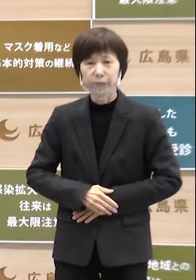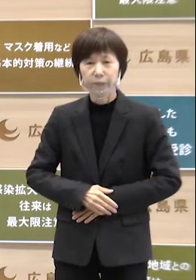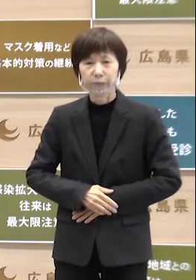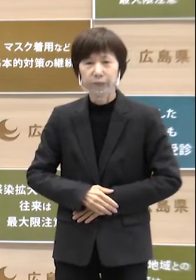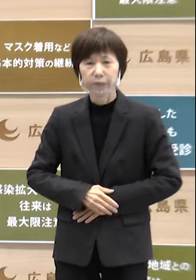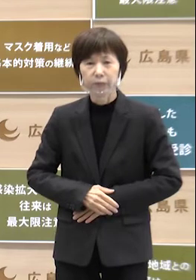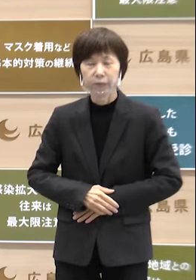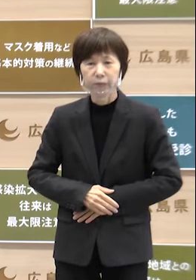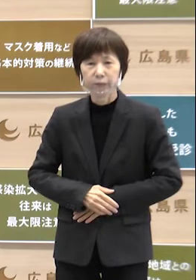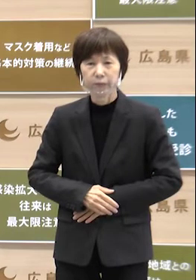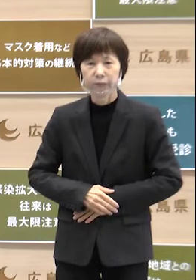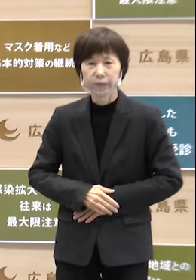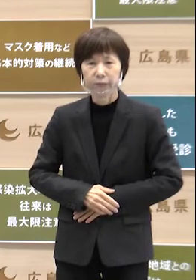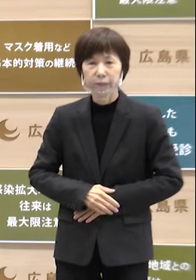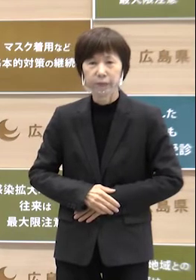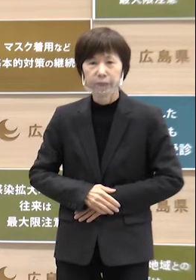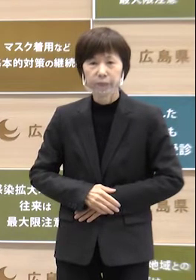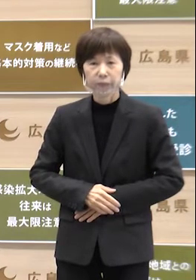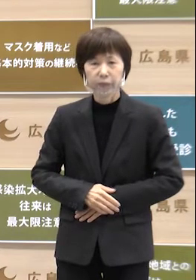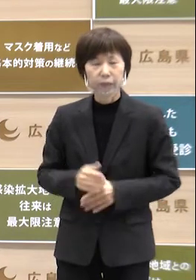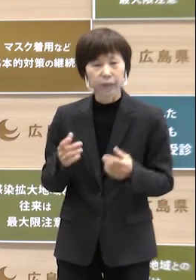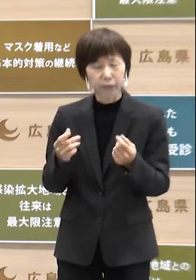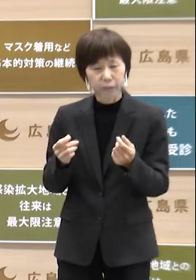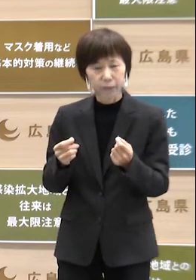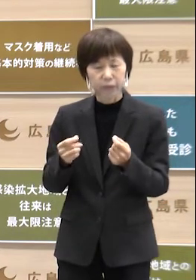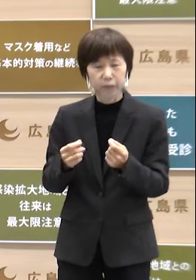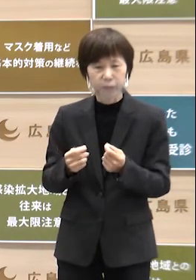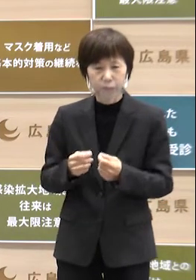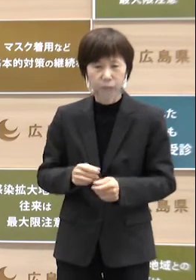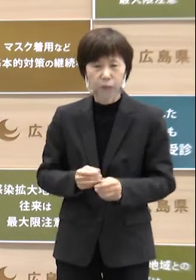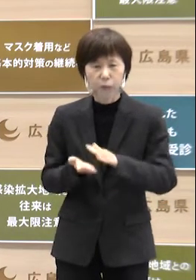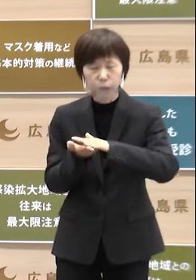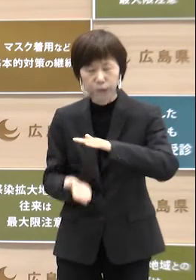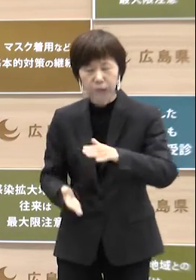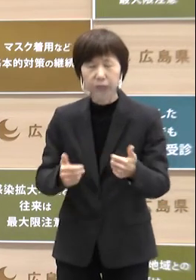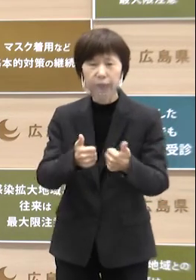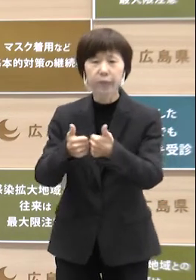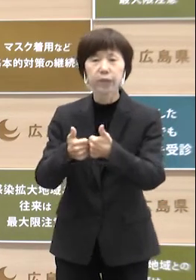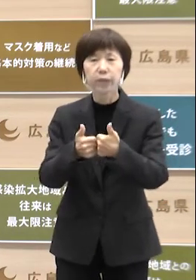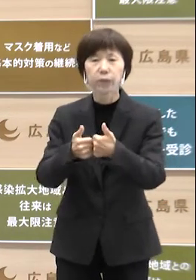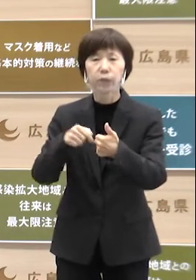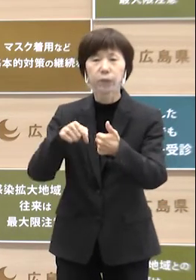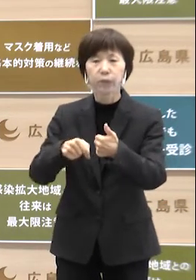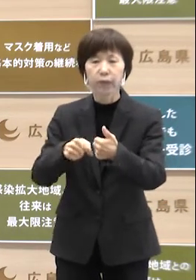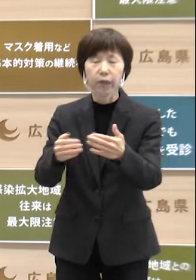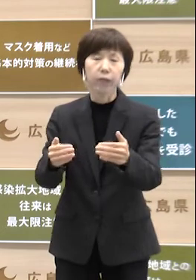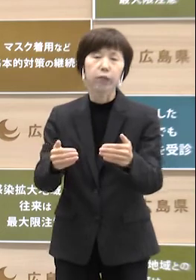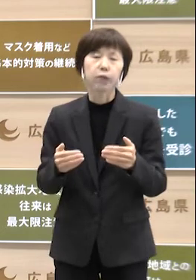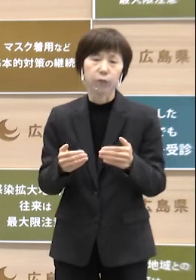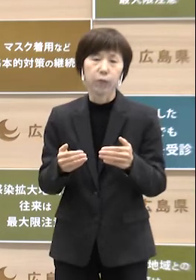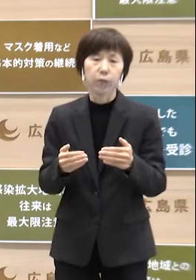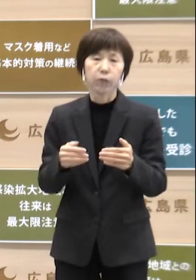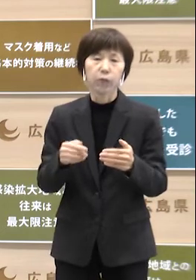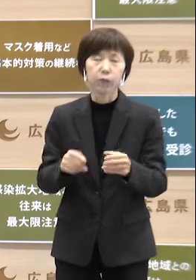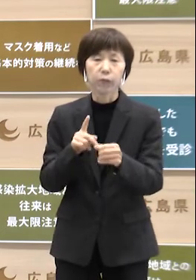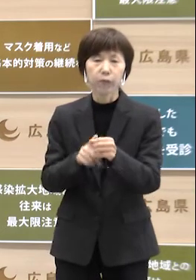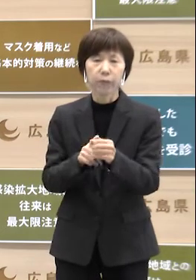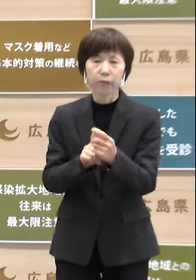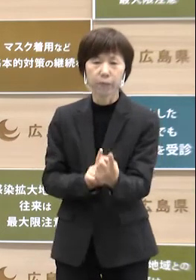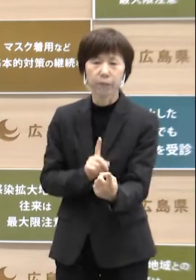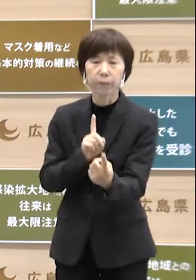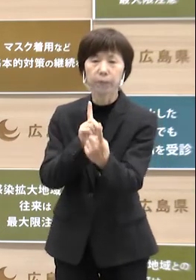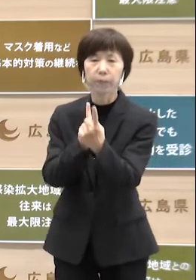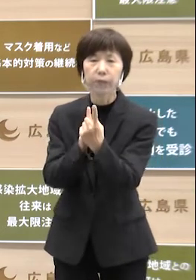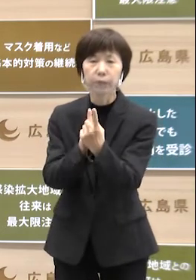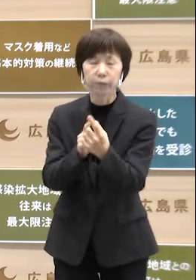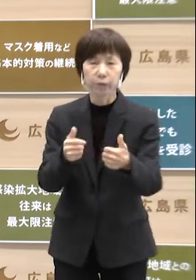そうなんですが、やはり踏み込んだ議論が必要だということで、そのためには対面で会議を行うこと